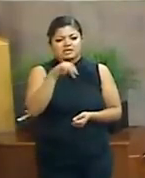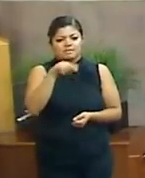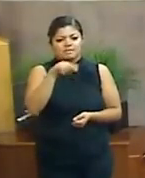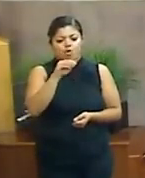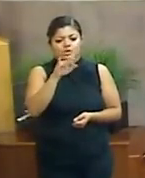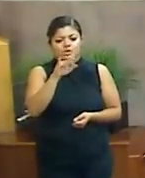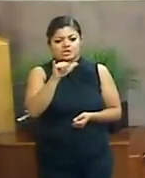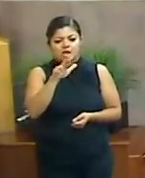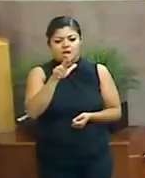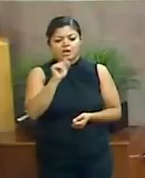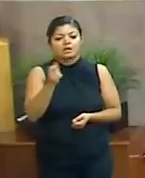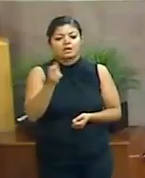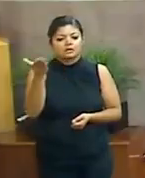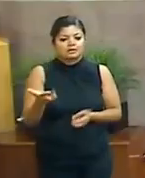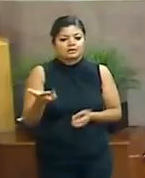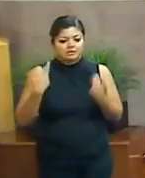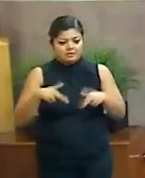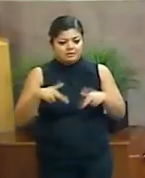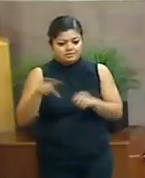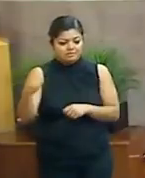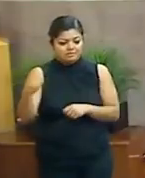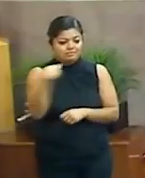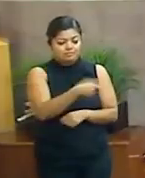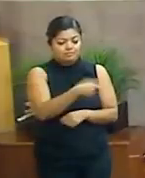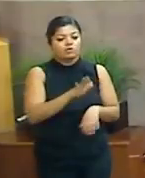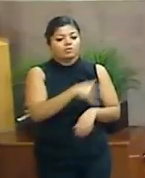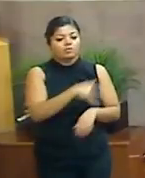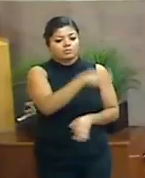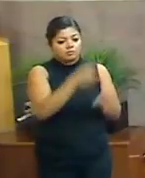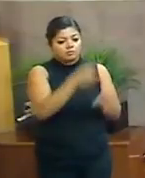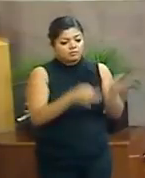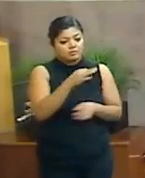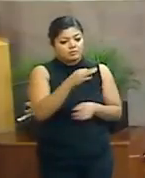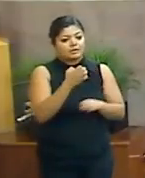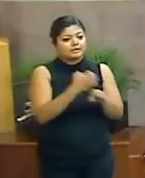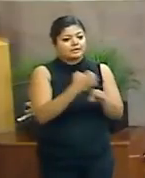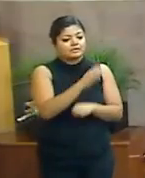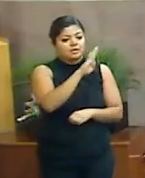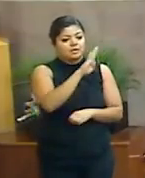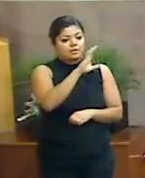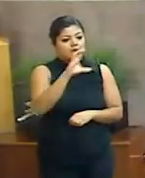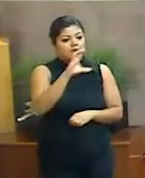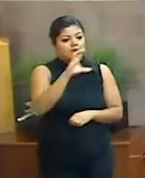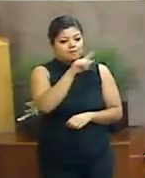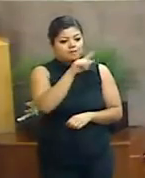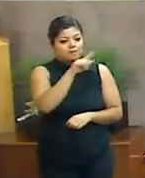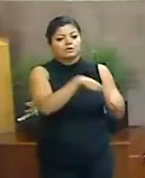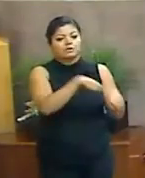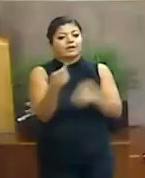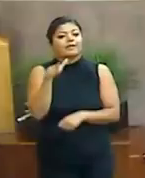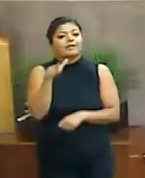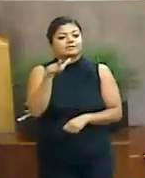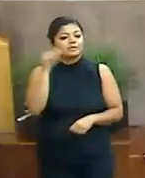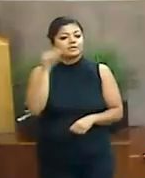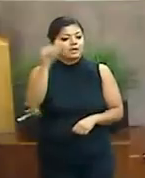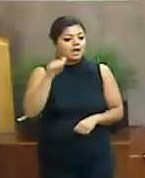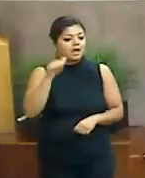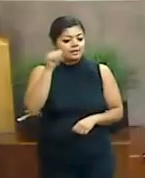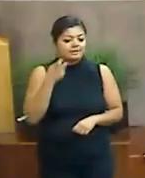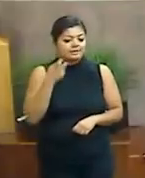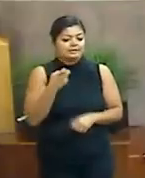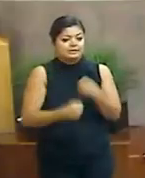representante en contra de la sentencia dictada por el tribunal de justicia electoral del estado de baja california el 17 de abril del año en curso